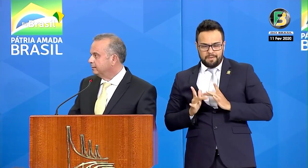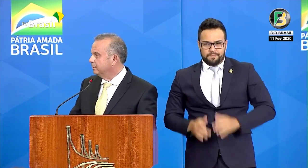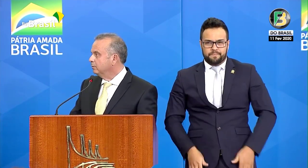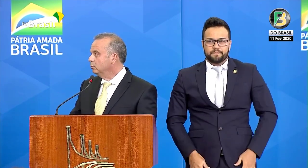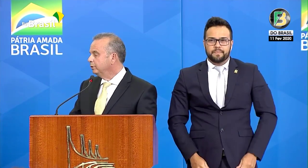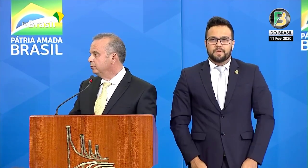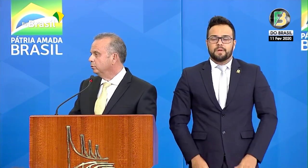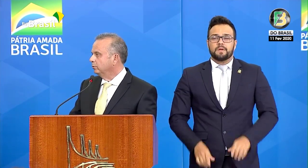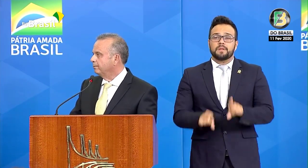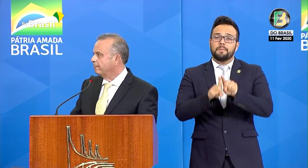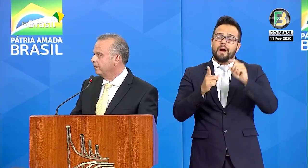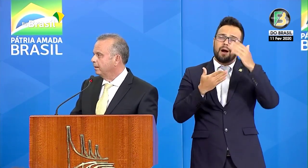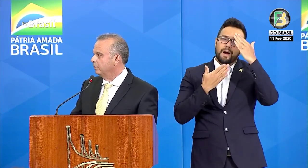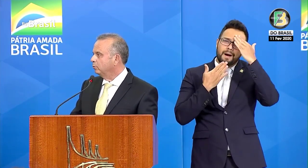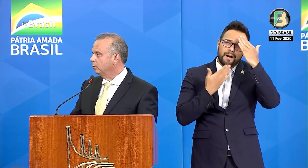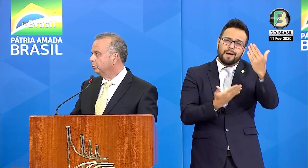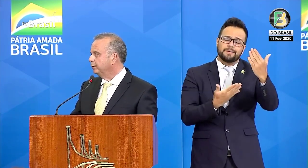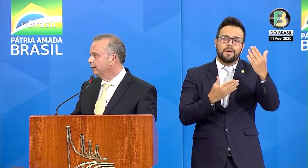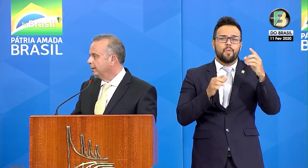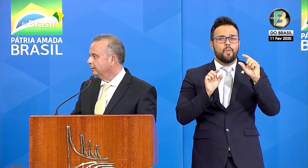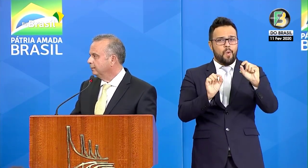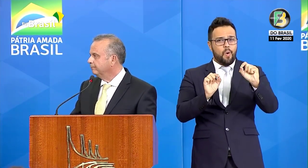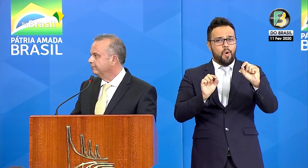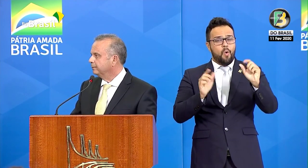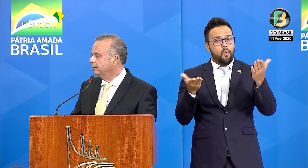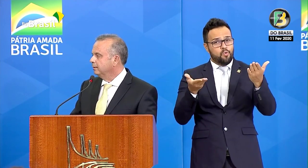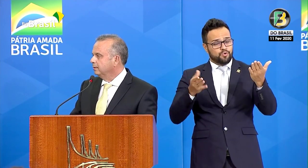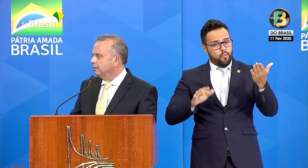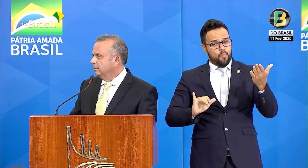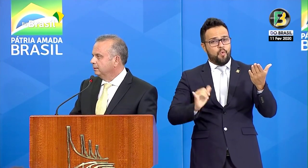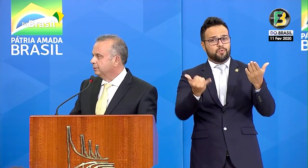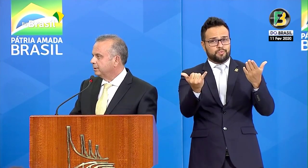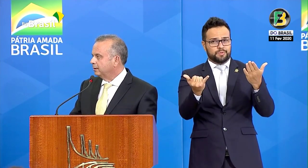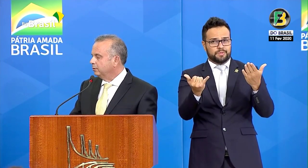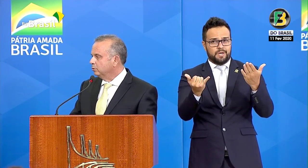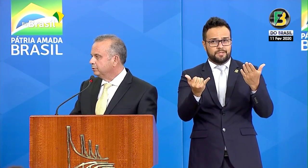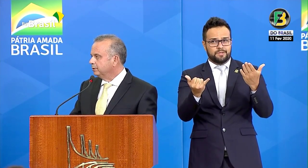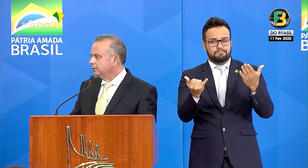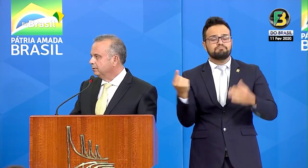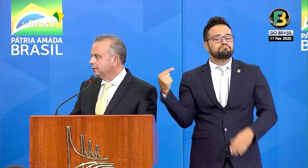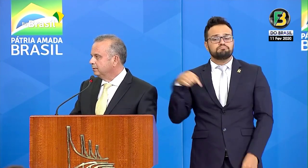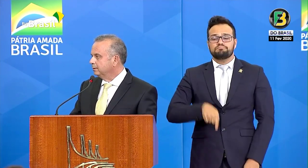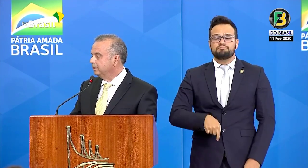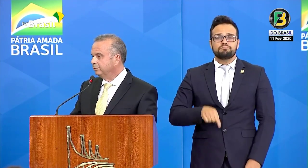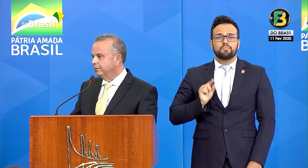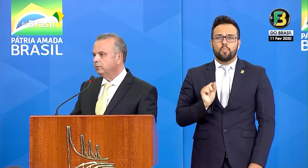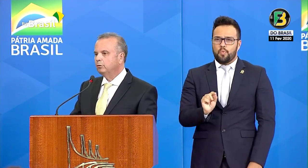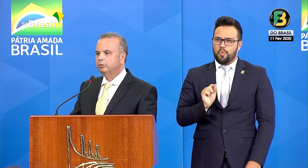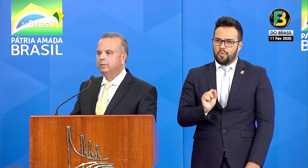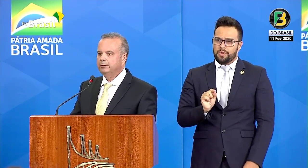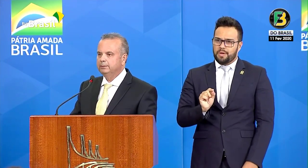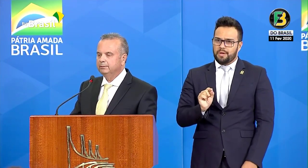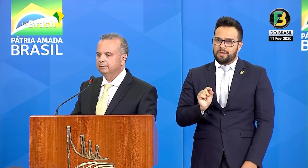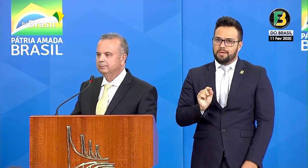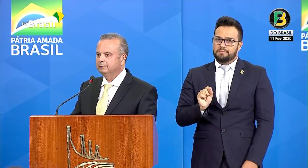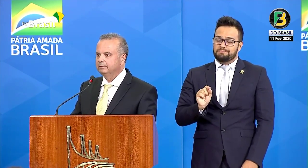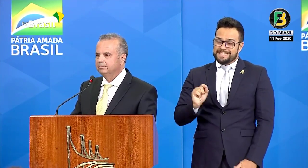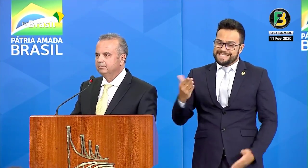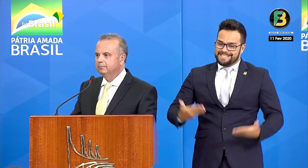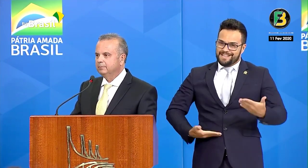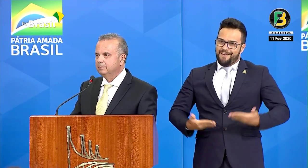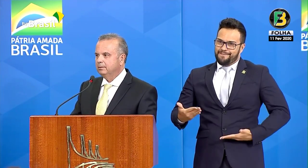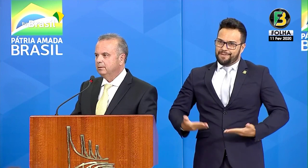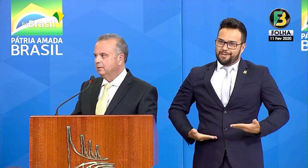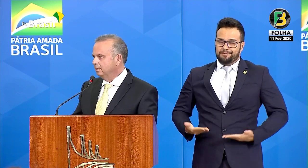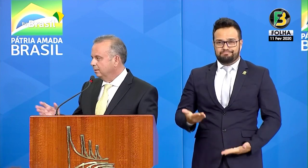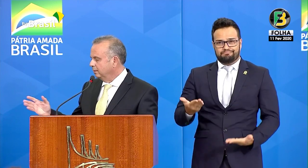Eu quero agradecer muito a oportunidade de estar aqui hoje servindo ao nosso país.